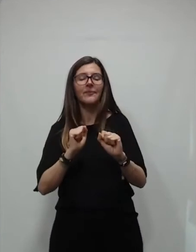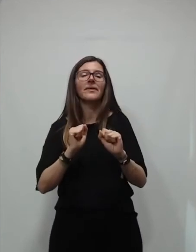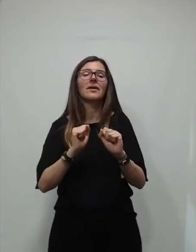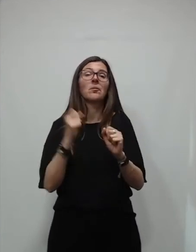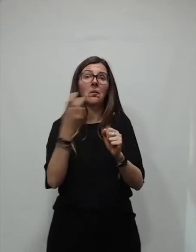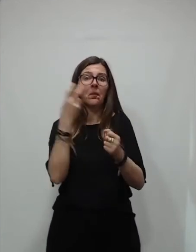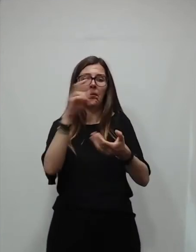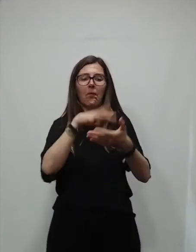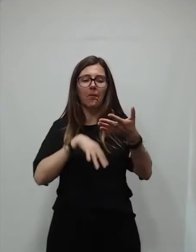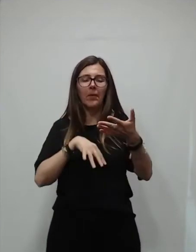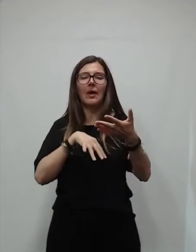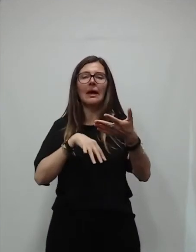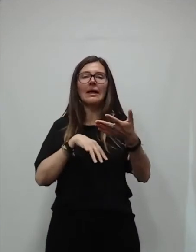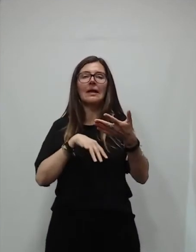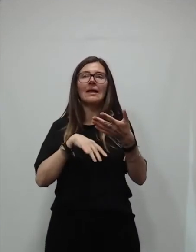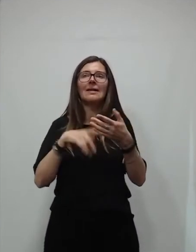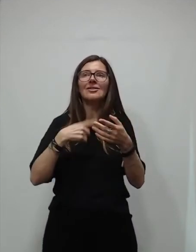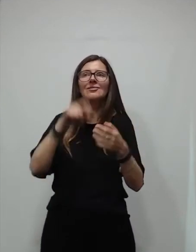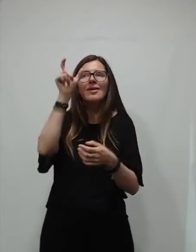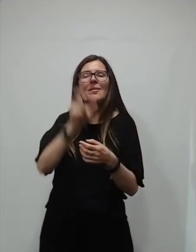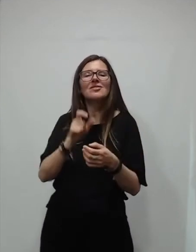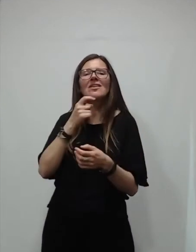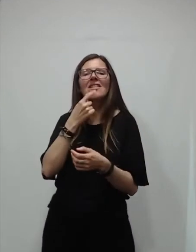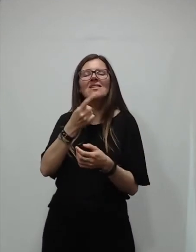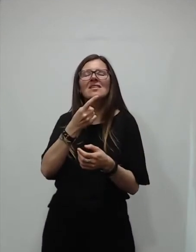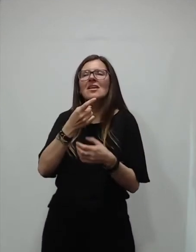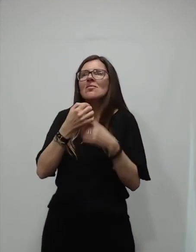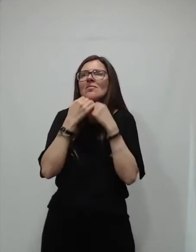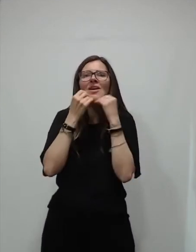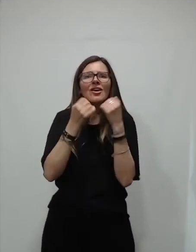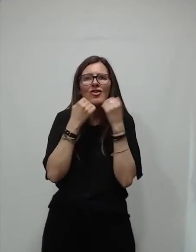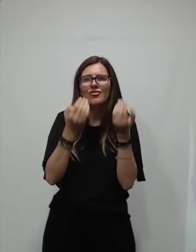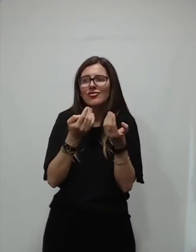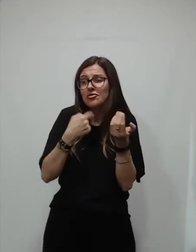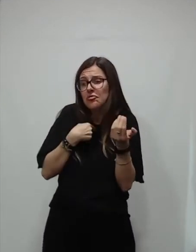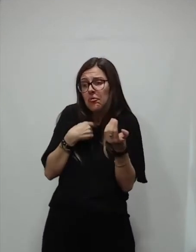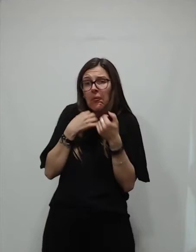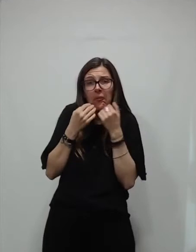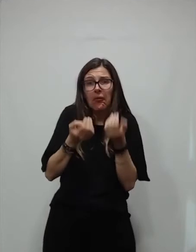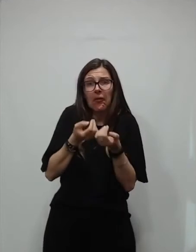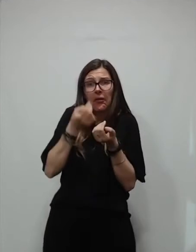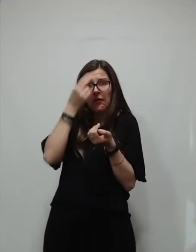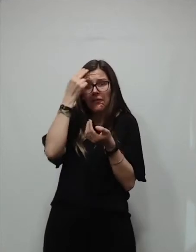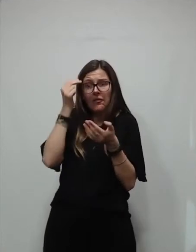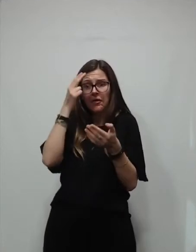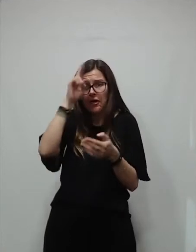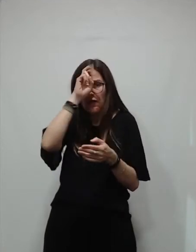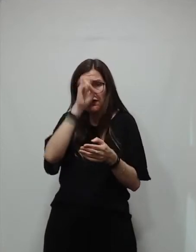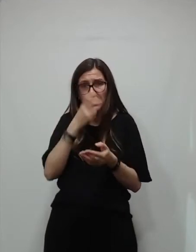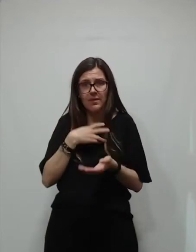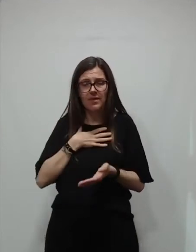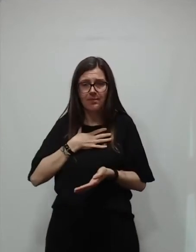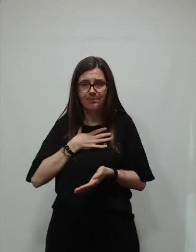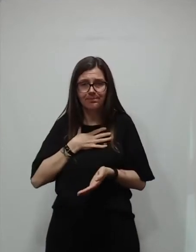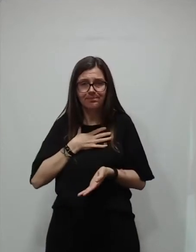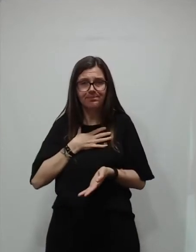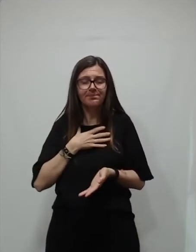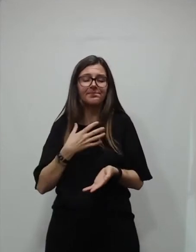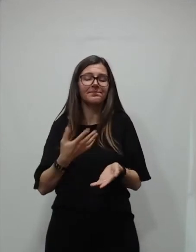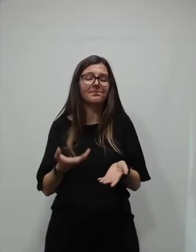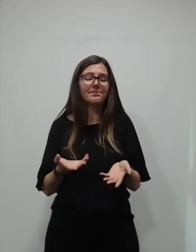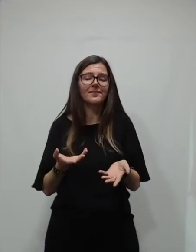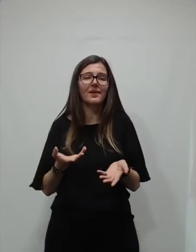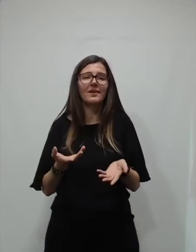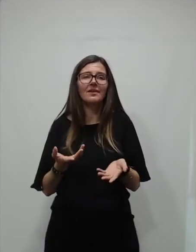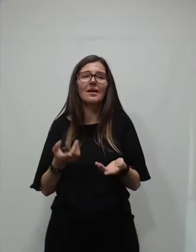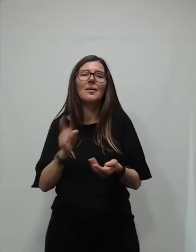y Loreta Goyena decía que no sabía cuándo se curaba esa enfermedad, entonces que por eso era mejor tenerla sin fin. Pero no de la perspectiva